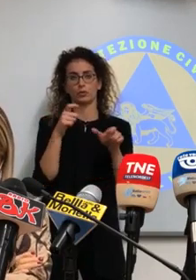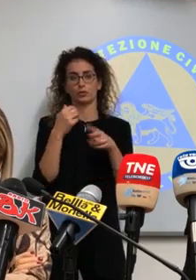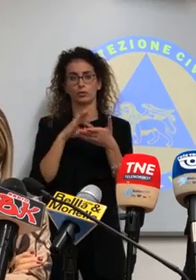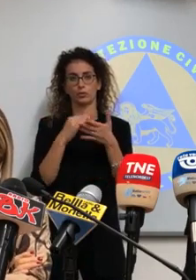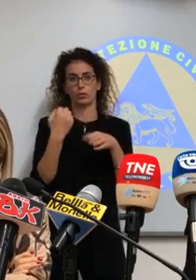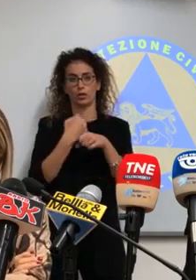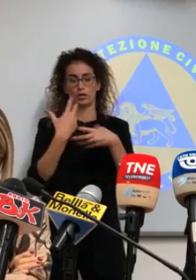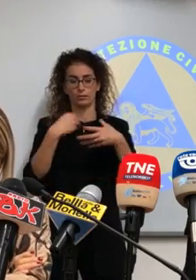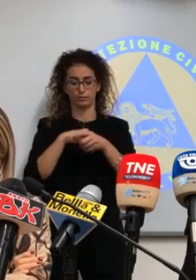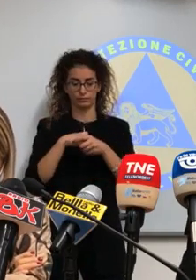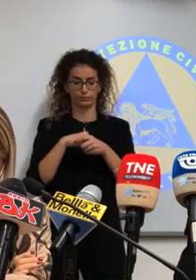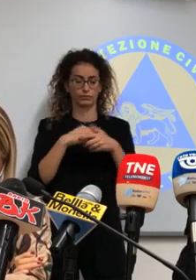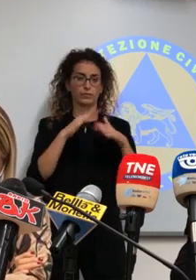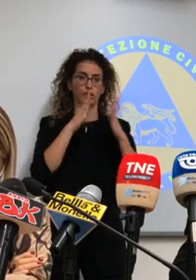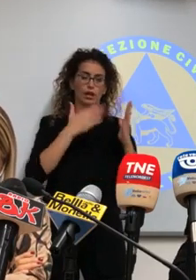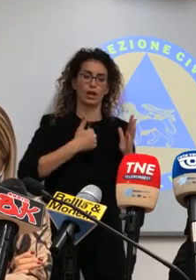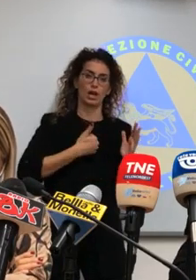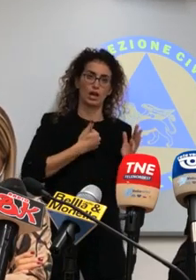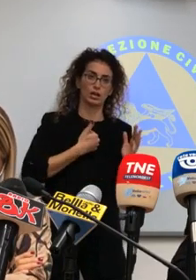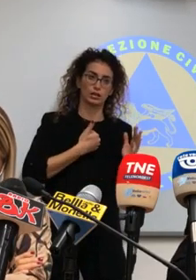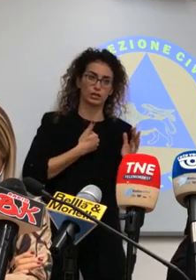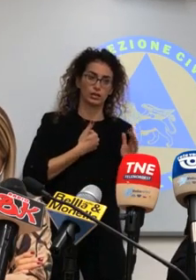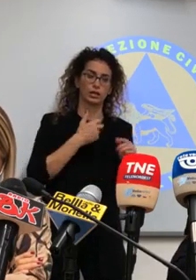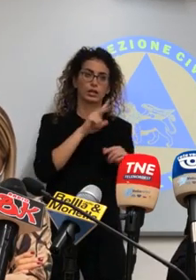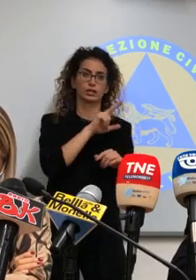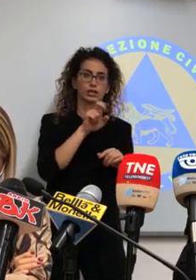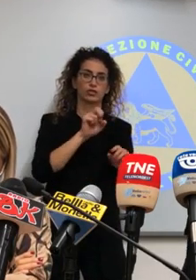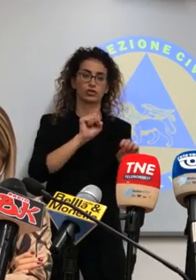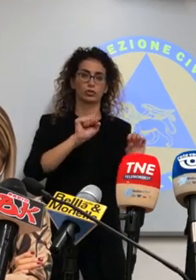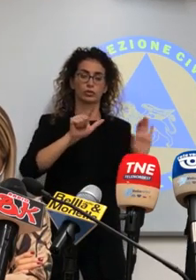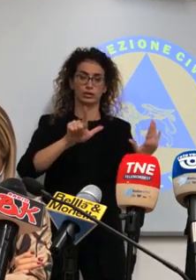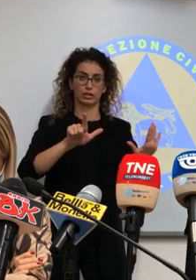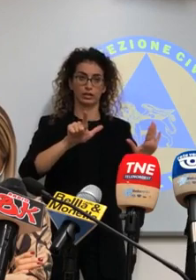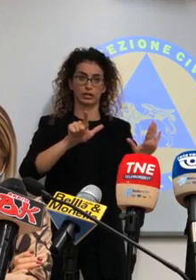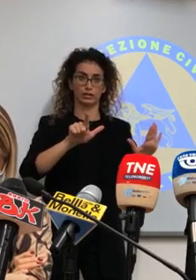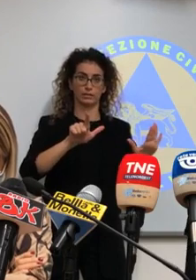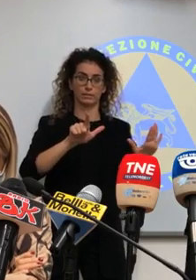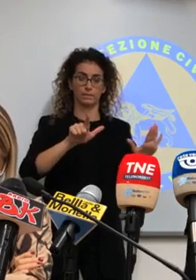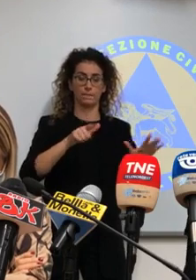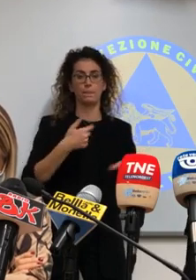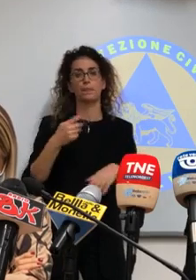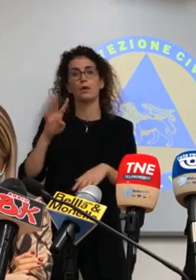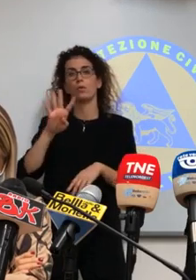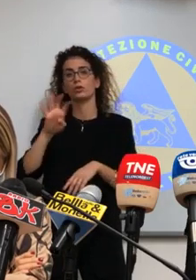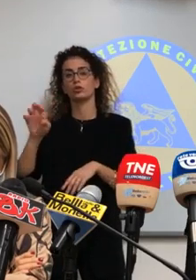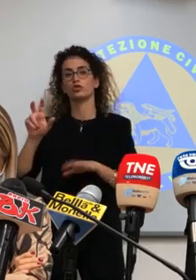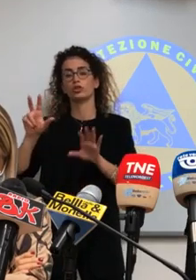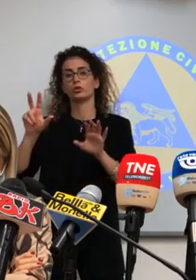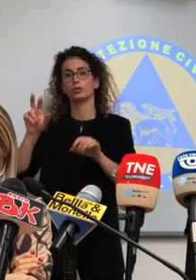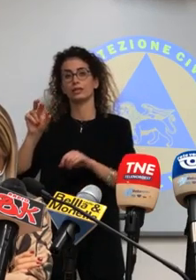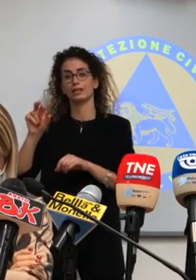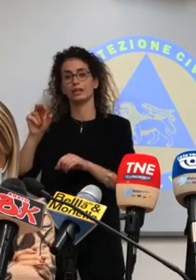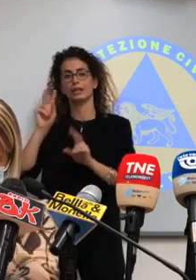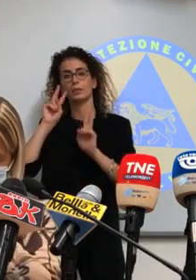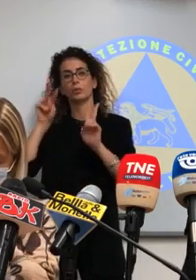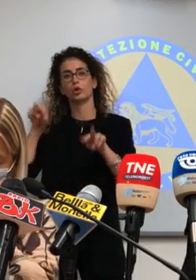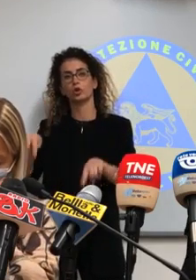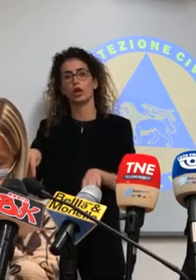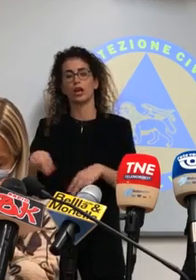dico che in quarantena ce ne sono 307 e invece 430 sono in